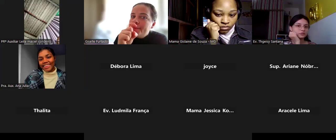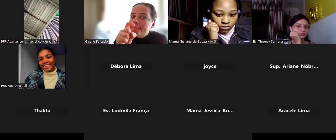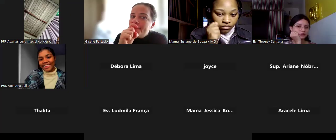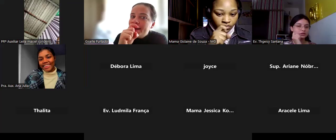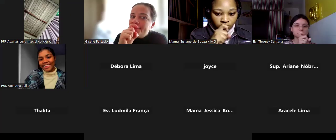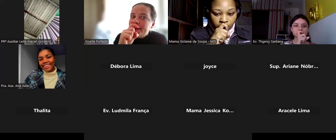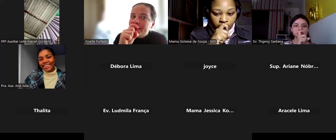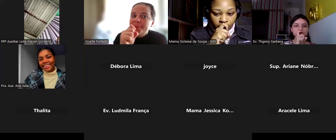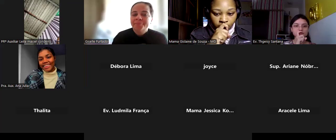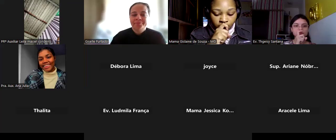papai.